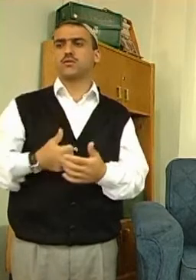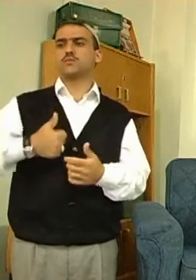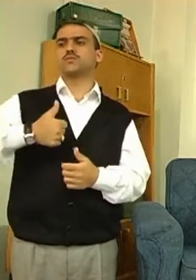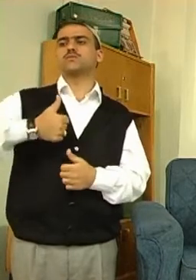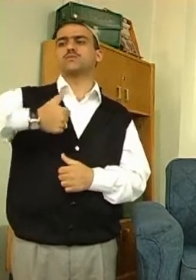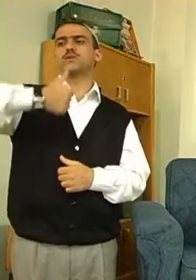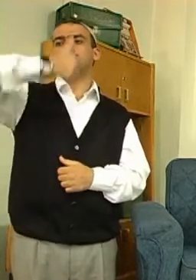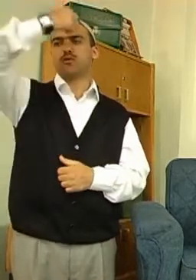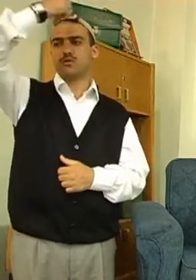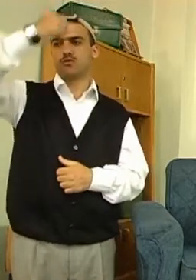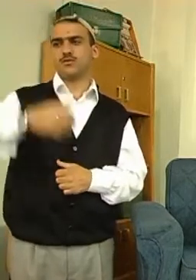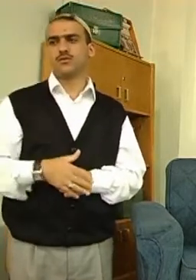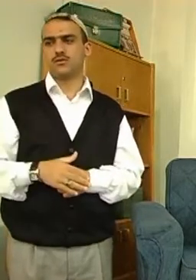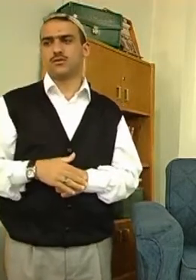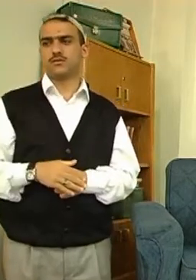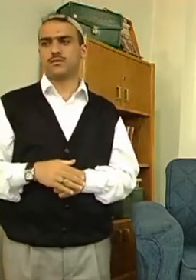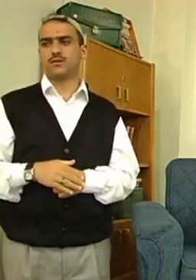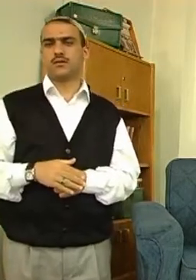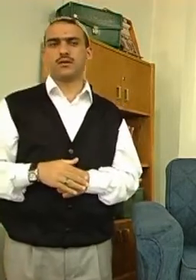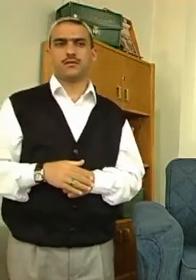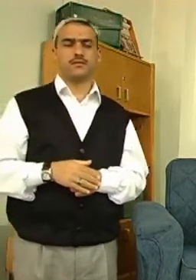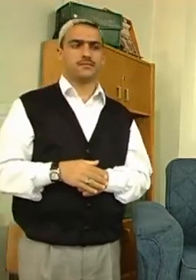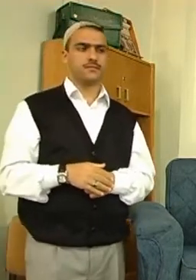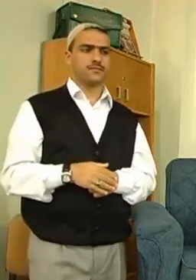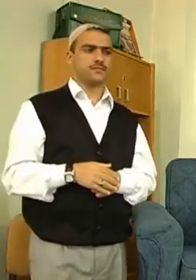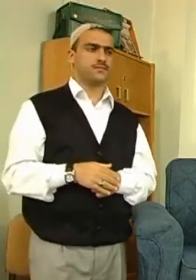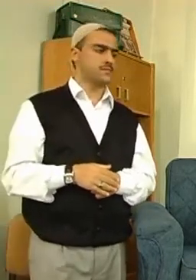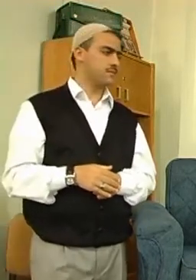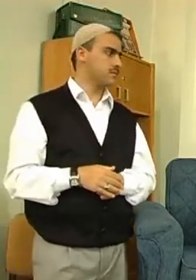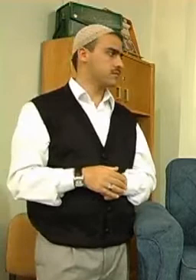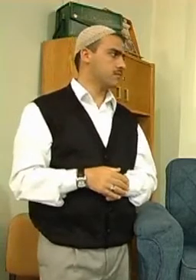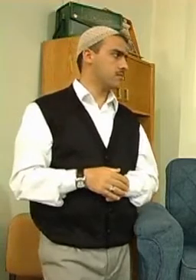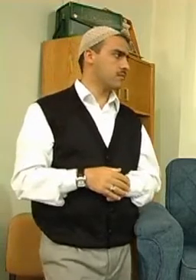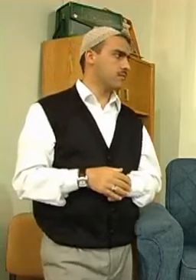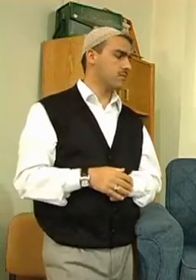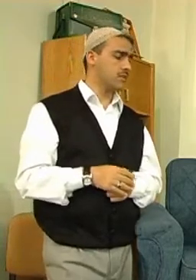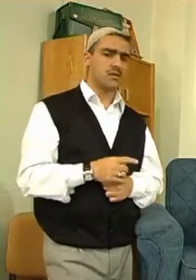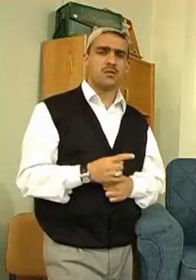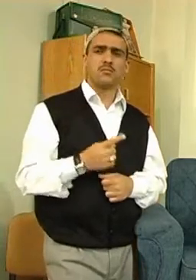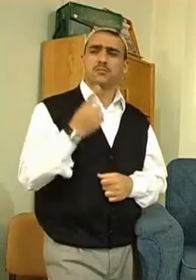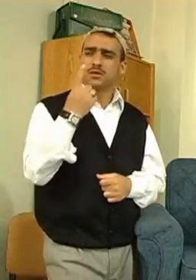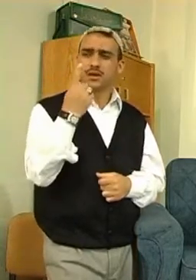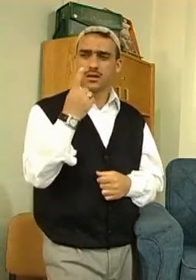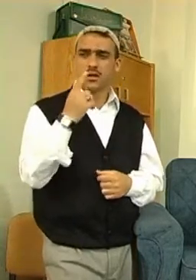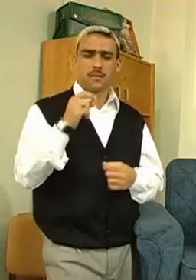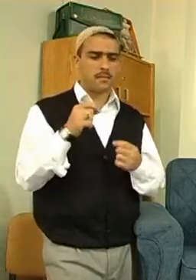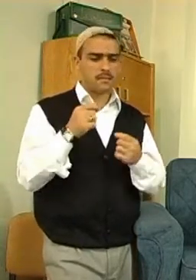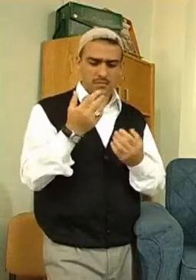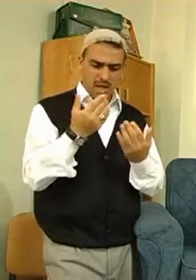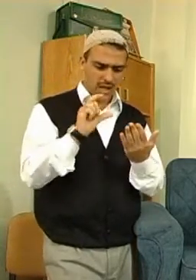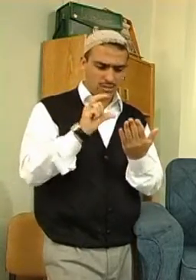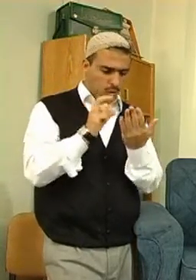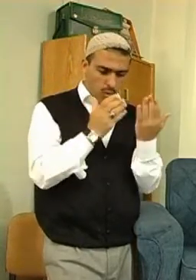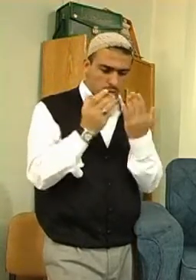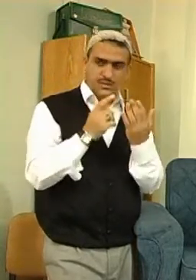okuyacağız dersin. On baştan birini okuyacağız. Tüm okununca ahsen-i takvim sırrı anlaşılacak. Tüm okununca.